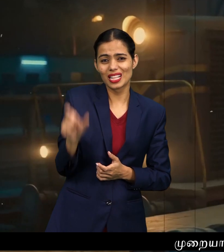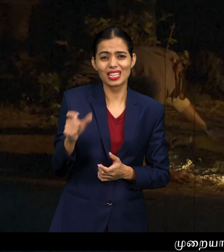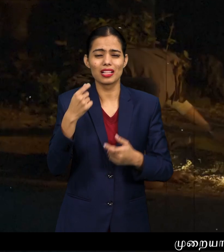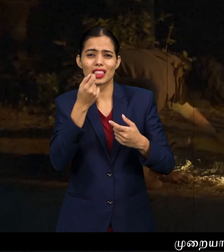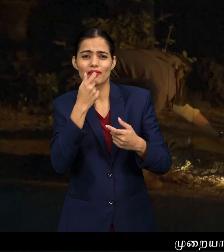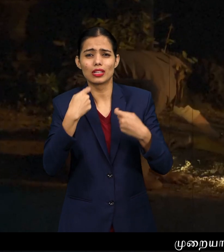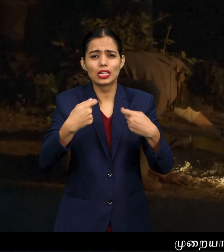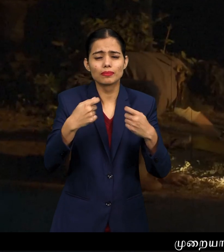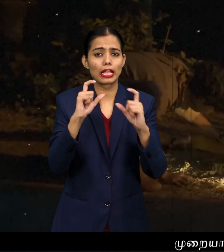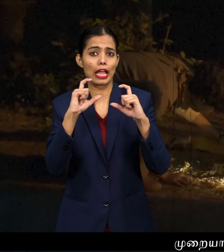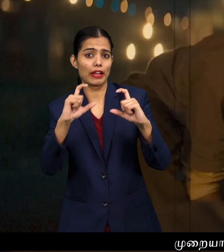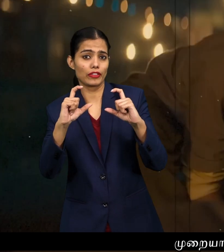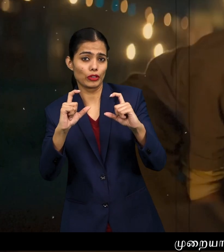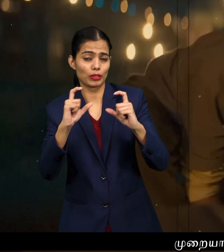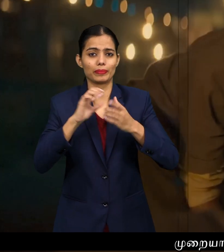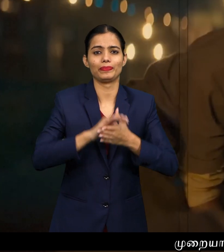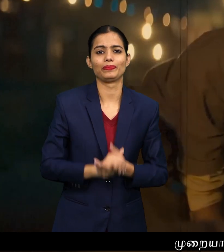முறையான மருத்துவ சிகிச்சை.